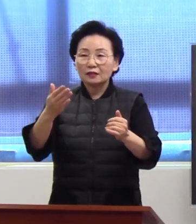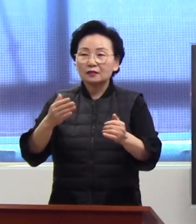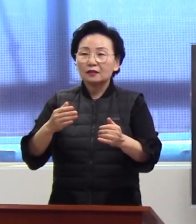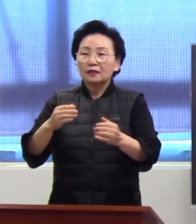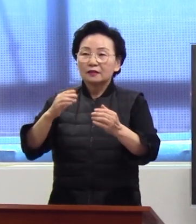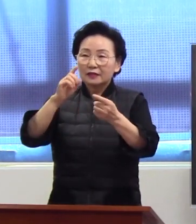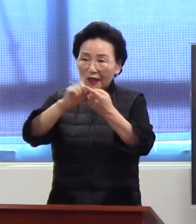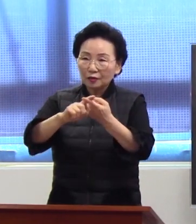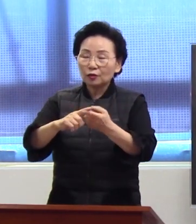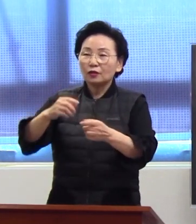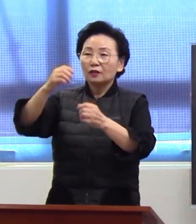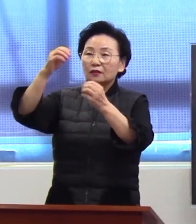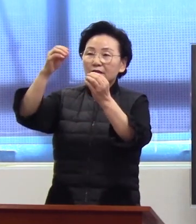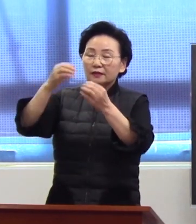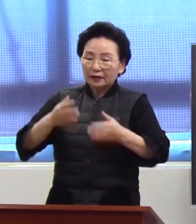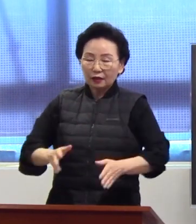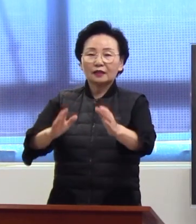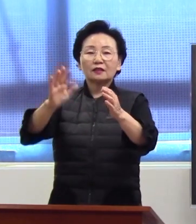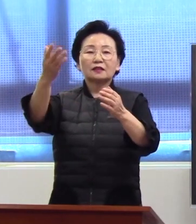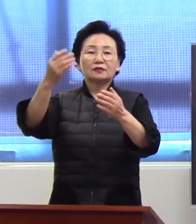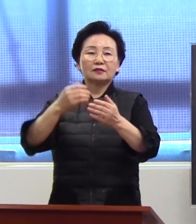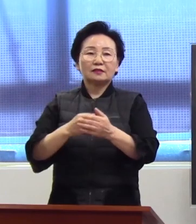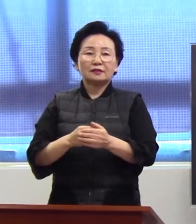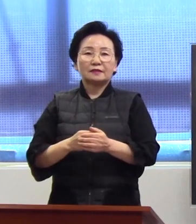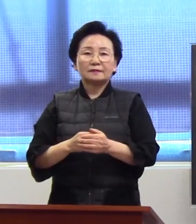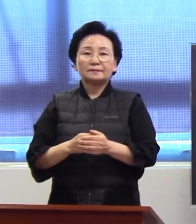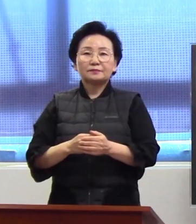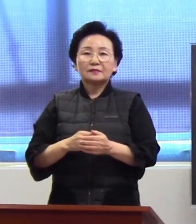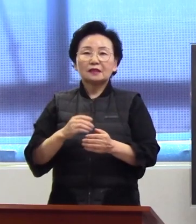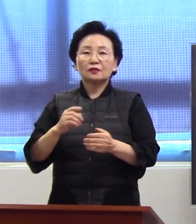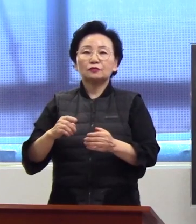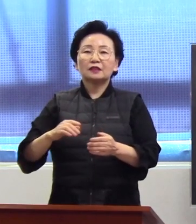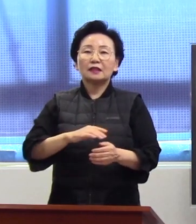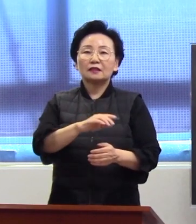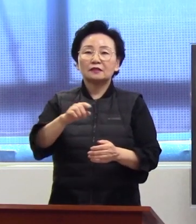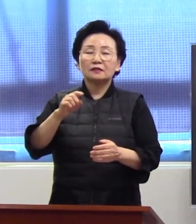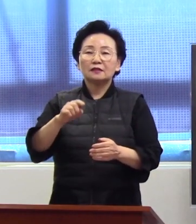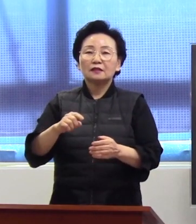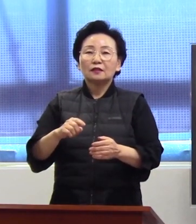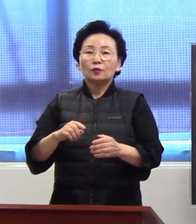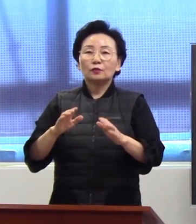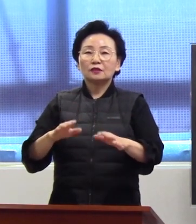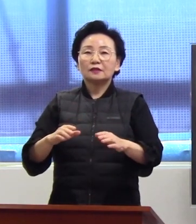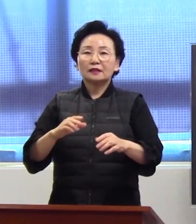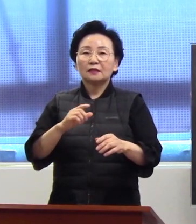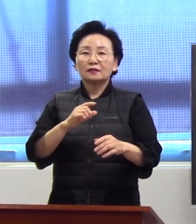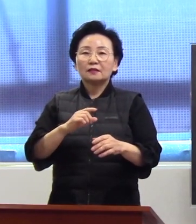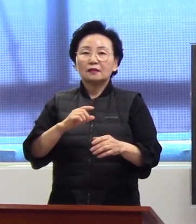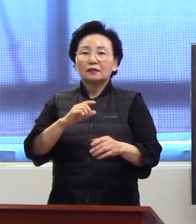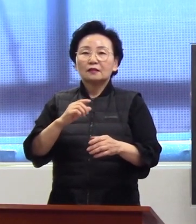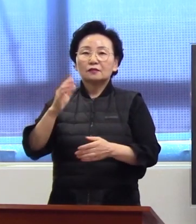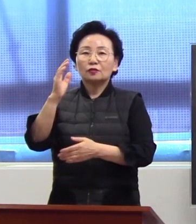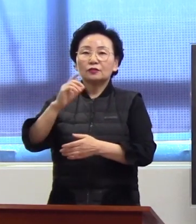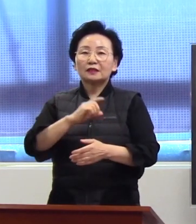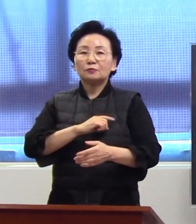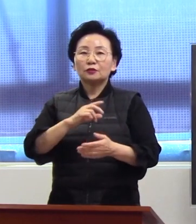된 대로 태어나게 된 거예요. 그래서 우리가 오늘 이제 설교